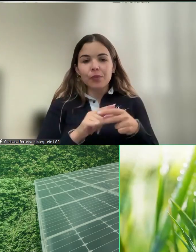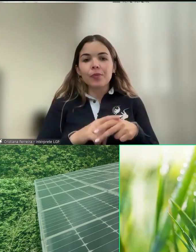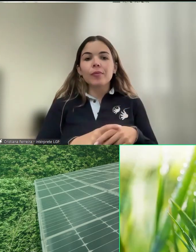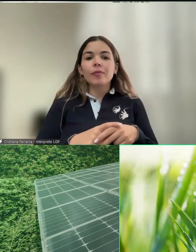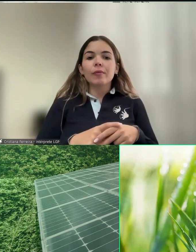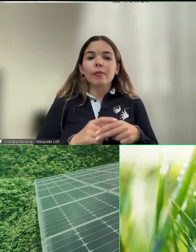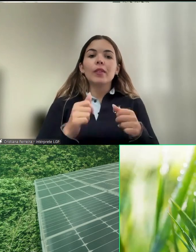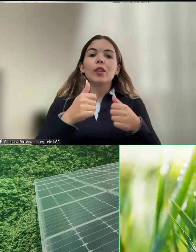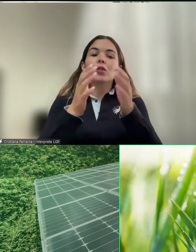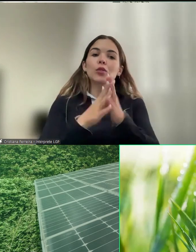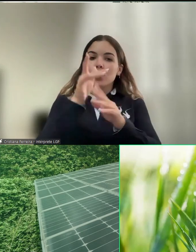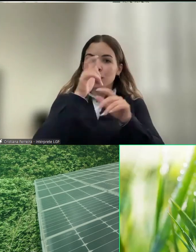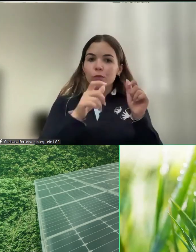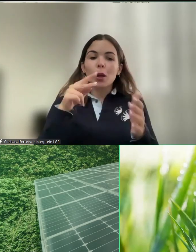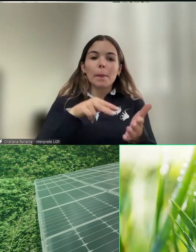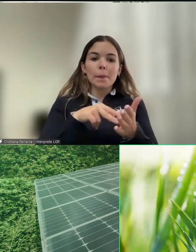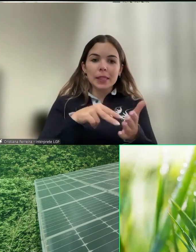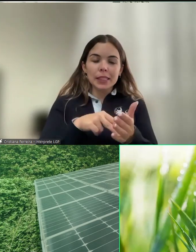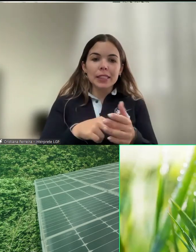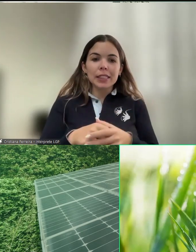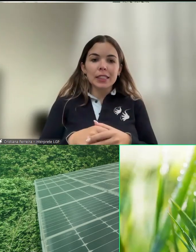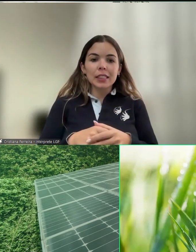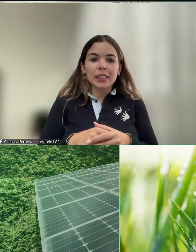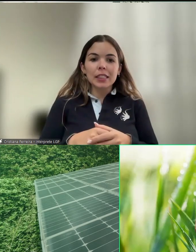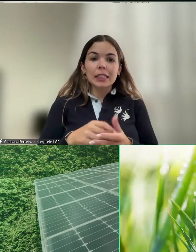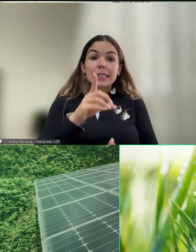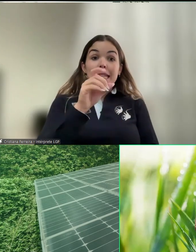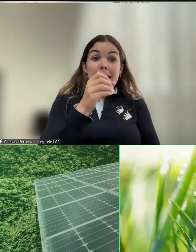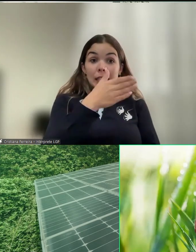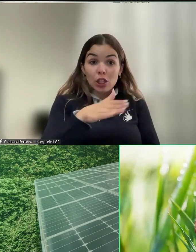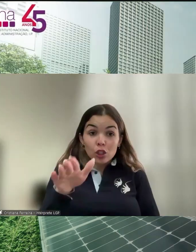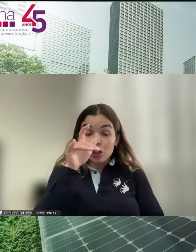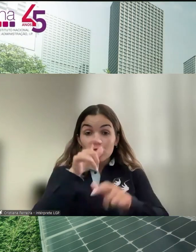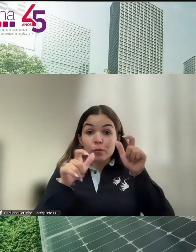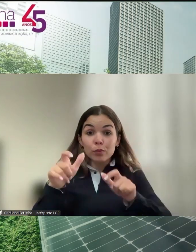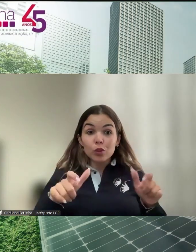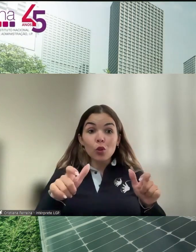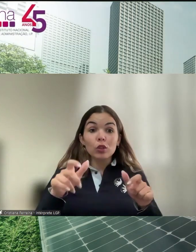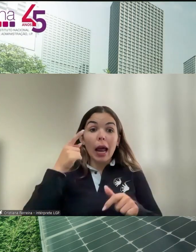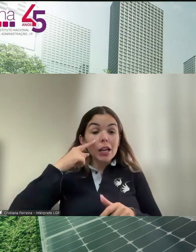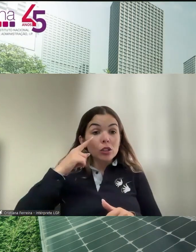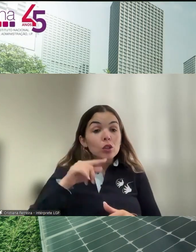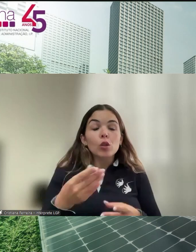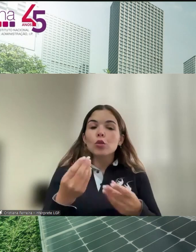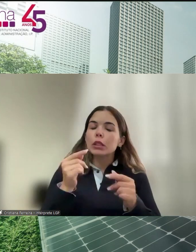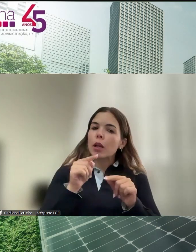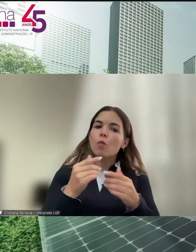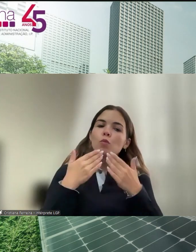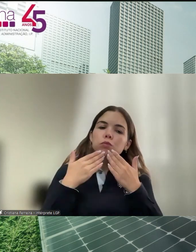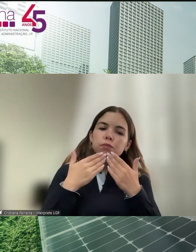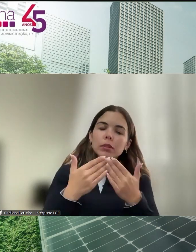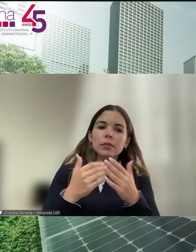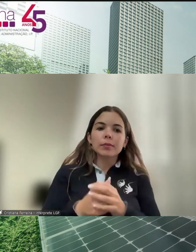passando, e a todas as pessoas que estão presentes, já vi que neste momento temos cerca de 600 pessoas do outro lado, e isso é muito gratificante, e é